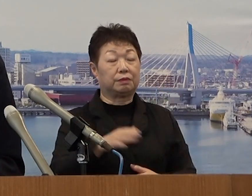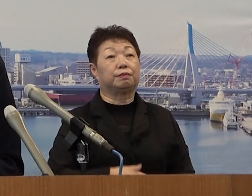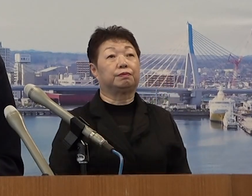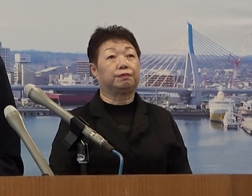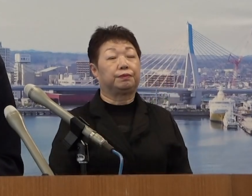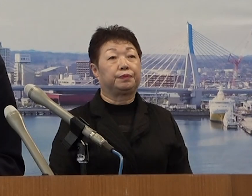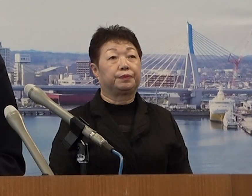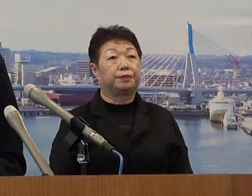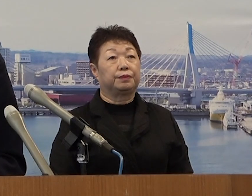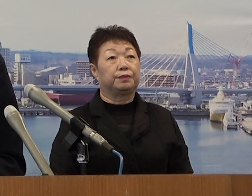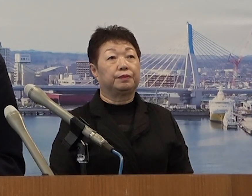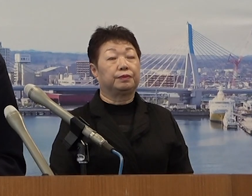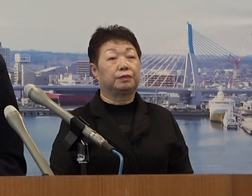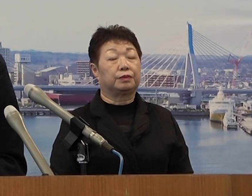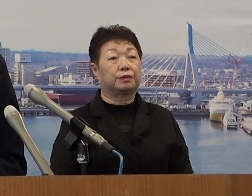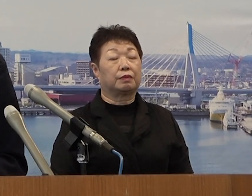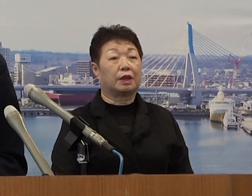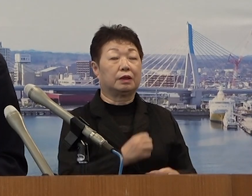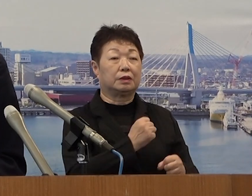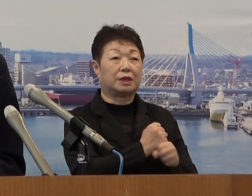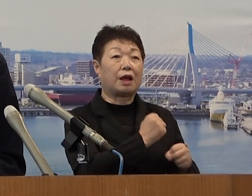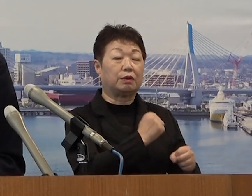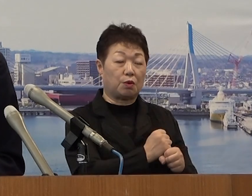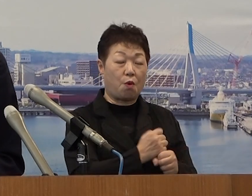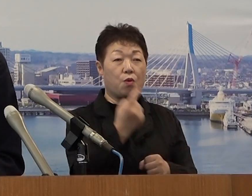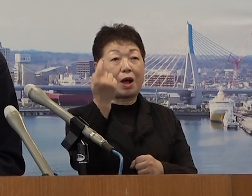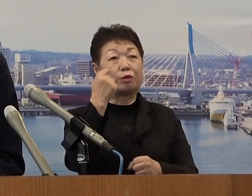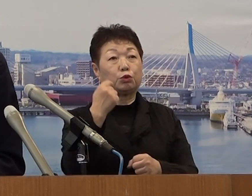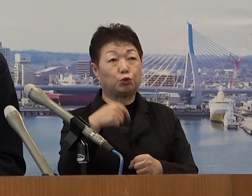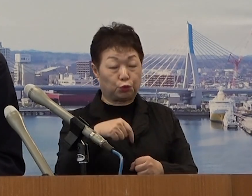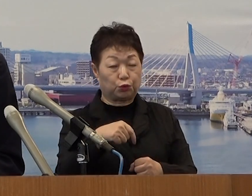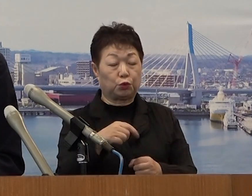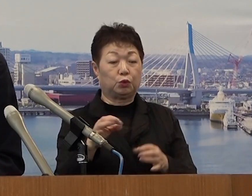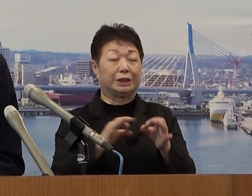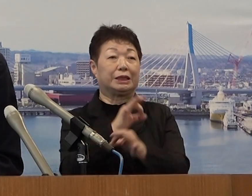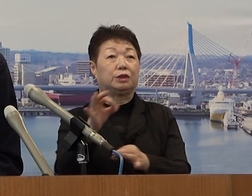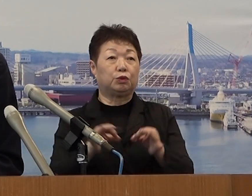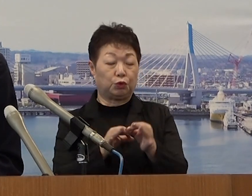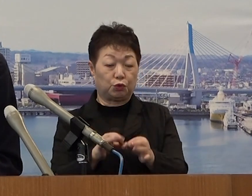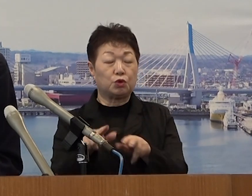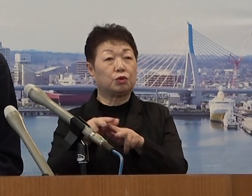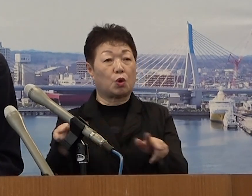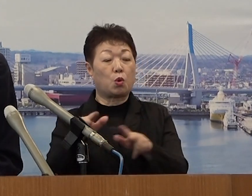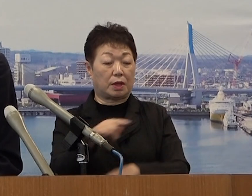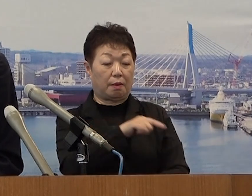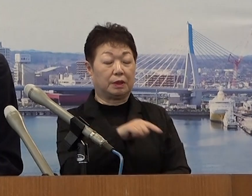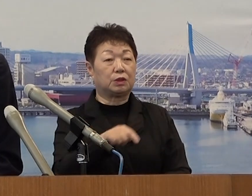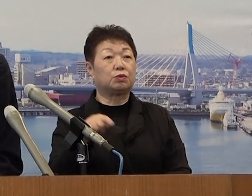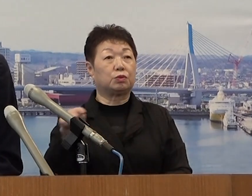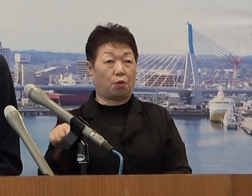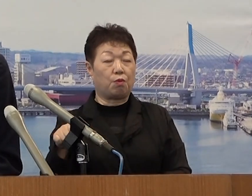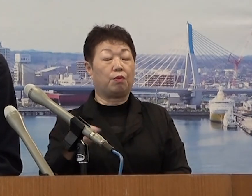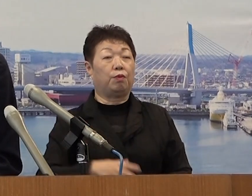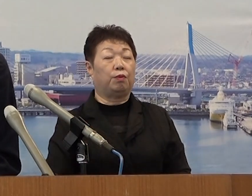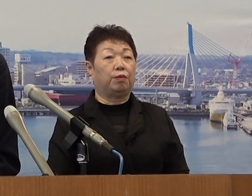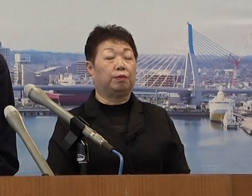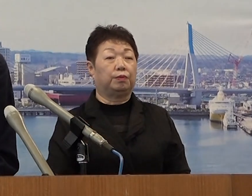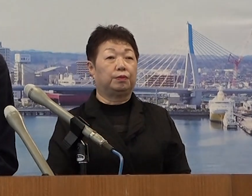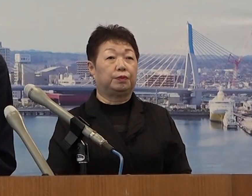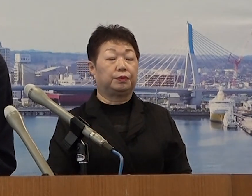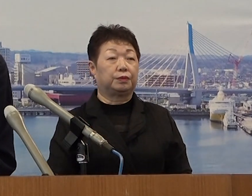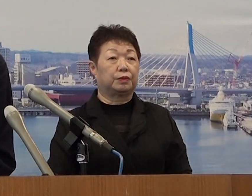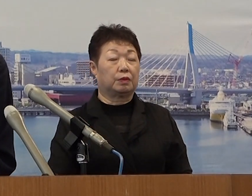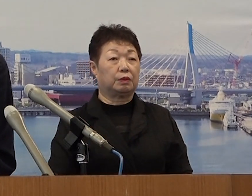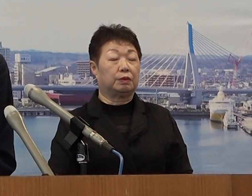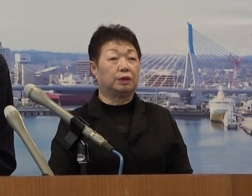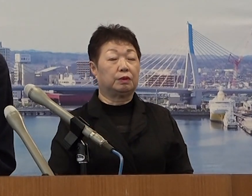。産業、学術、金融、行政の各分野から豊富な